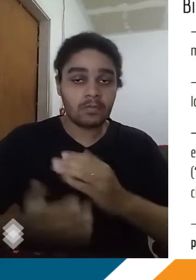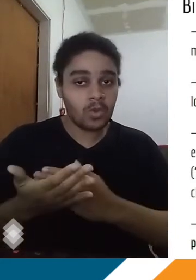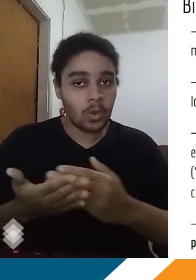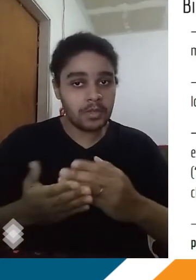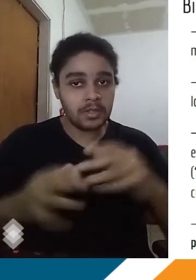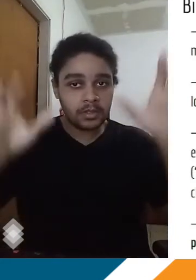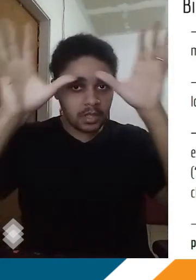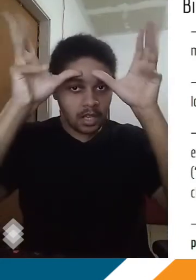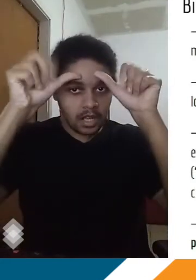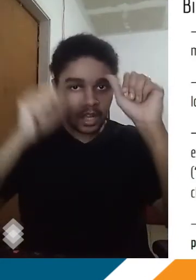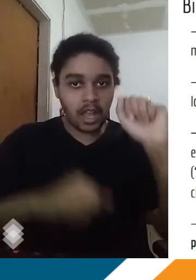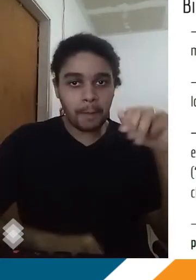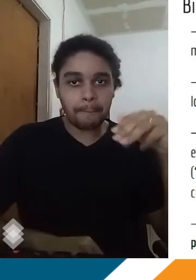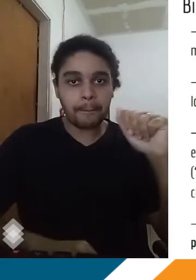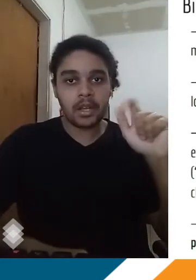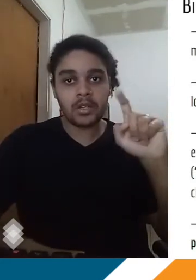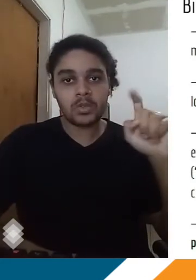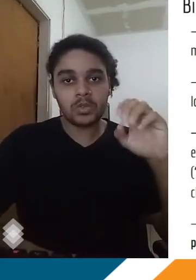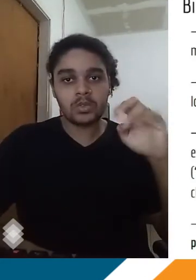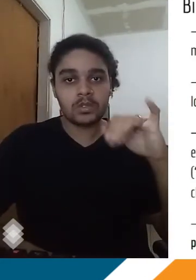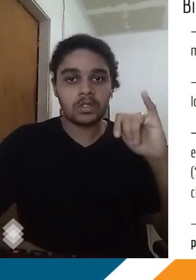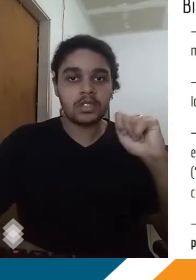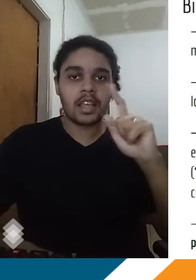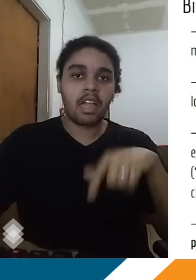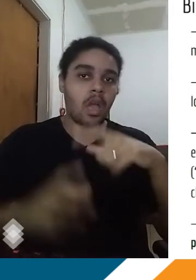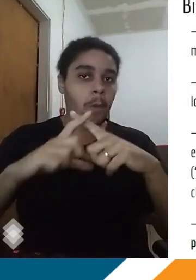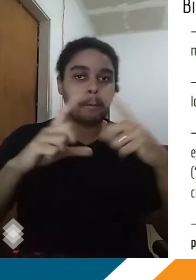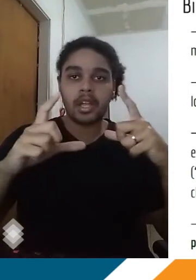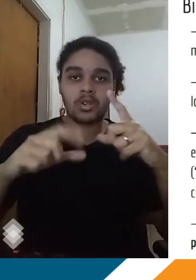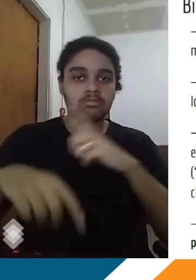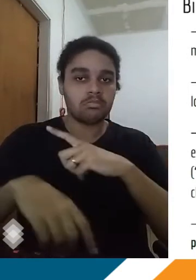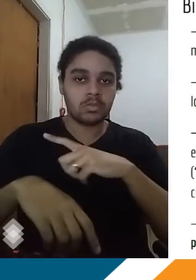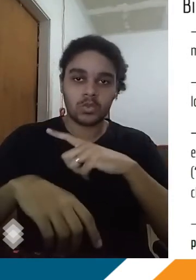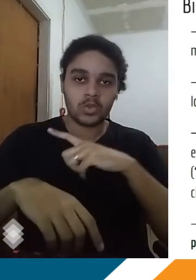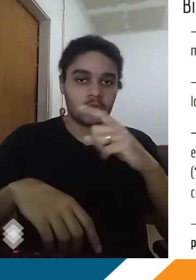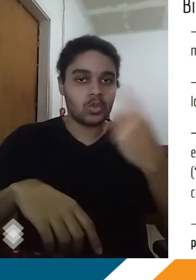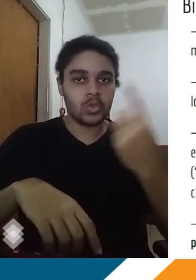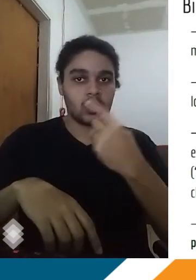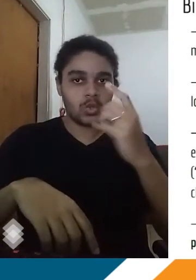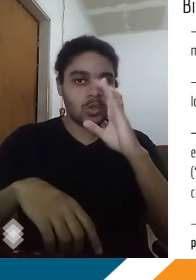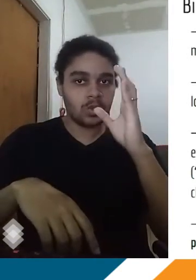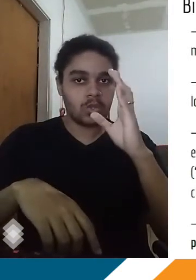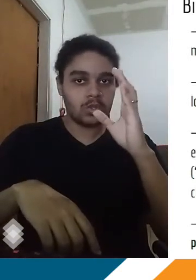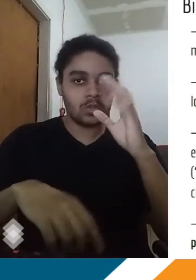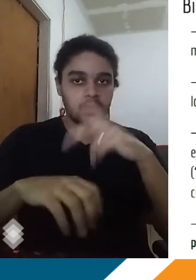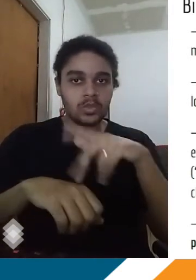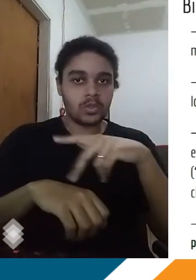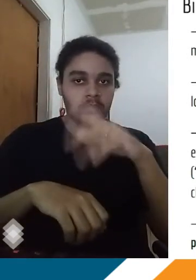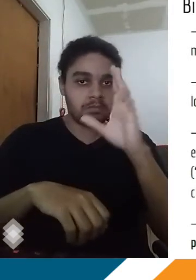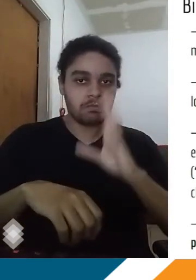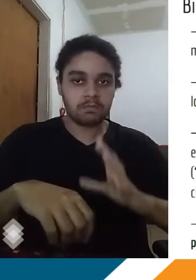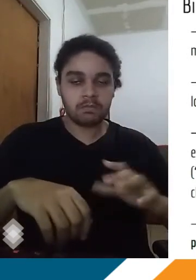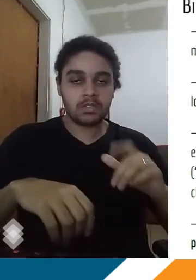Começando pela Amazônia, bioma Amazônia. Esse bioma é o maior bioma que a gente tem no nosso país. Ocupa uma área aí